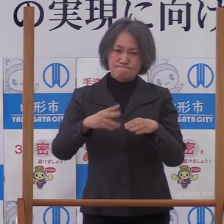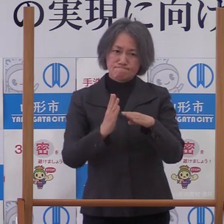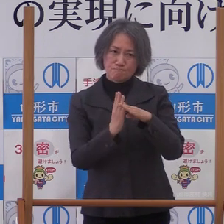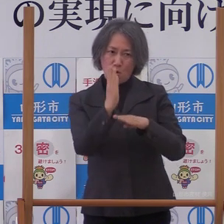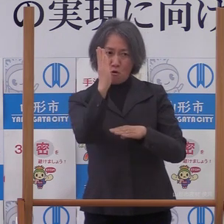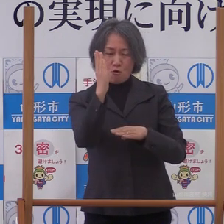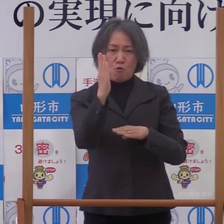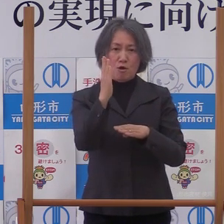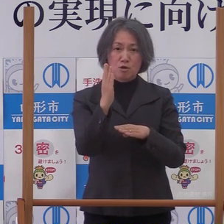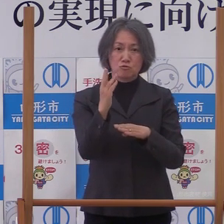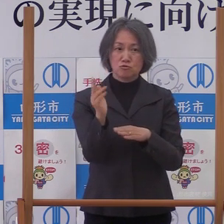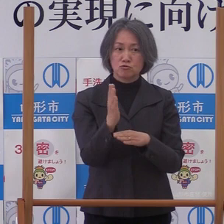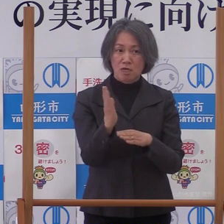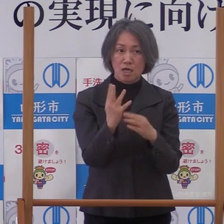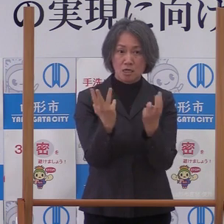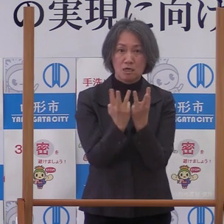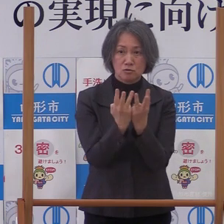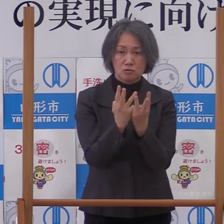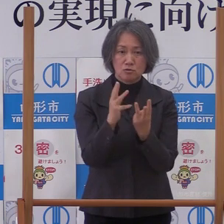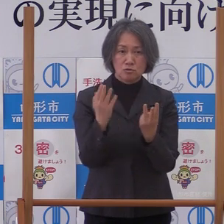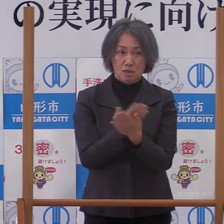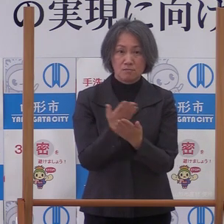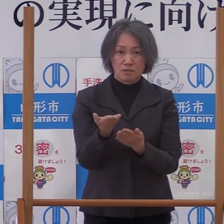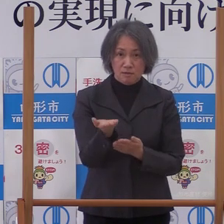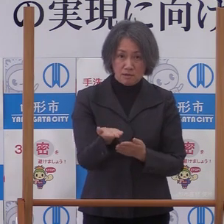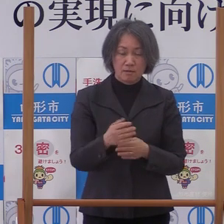超えるぐらいの規模になるという理解よろしいですか。